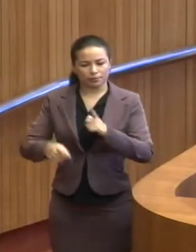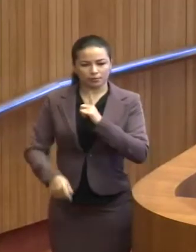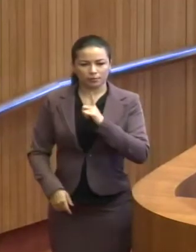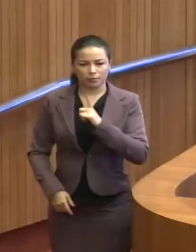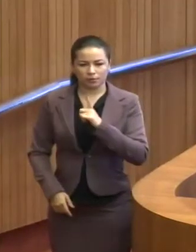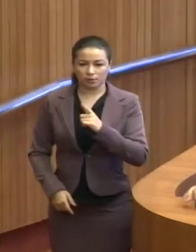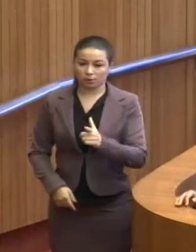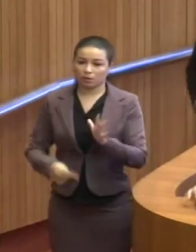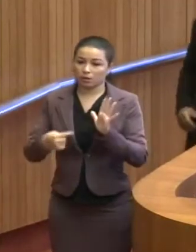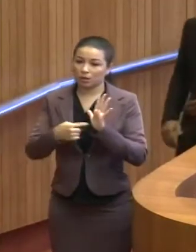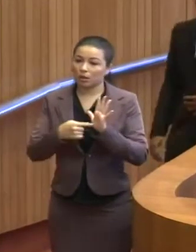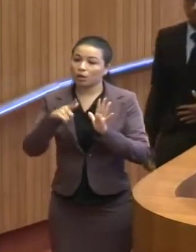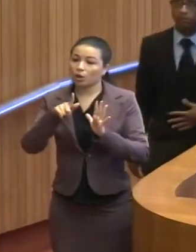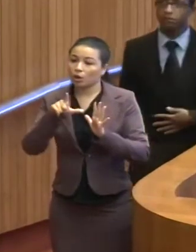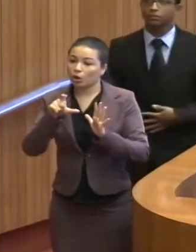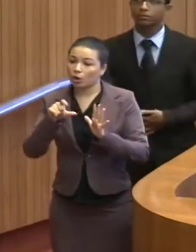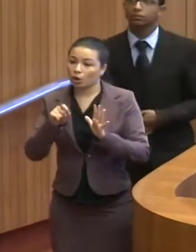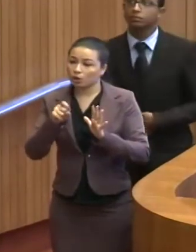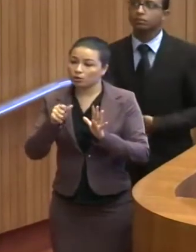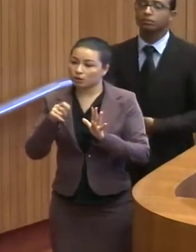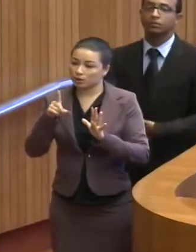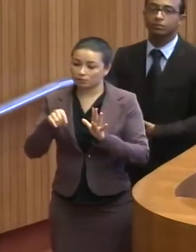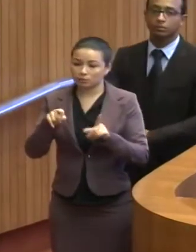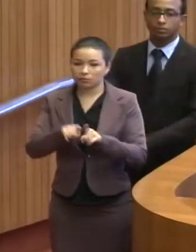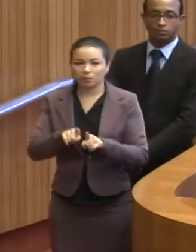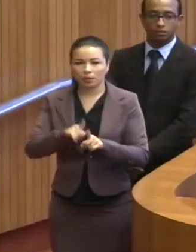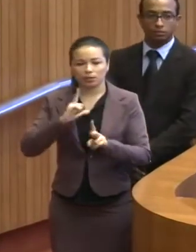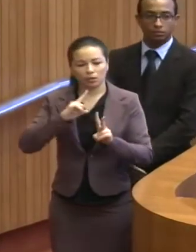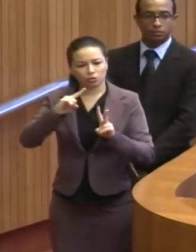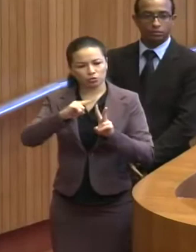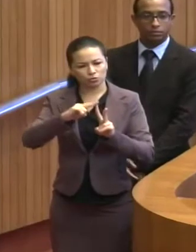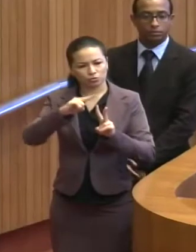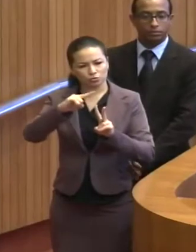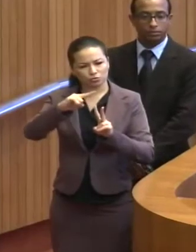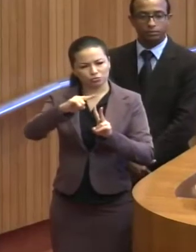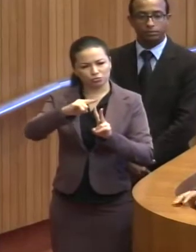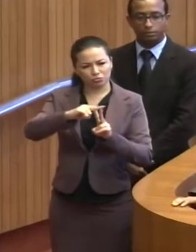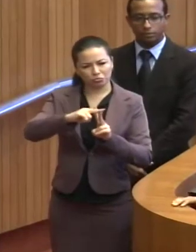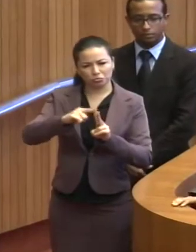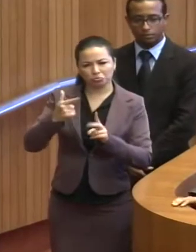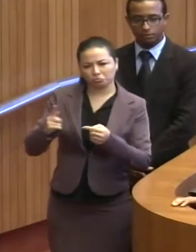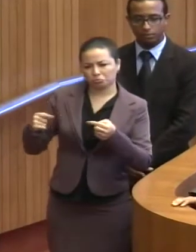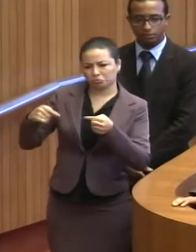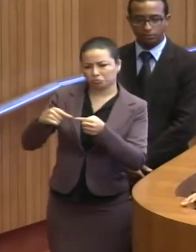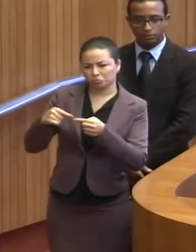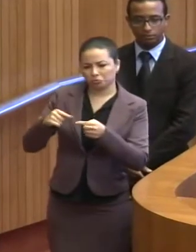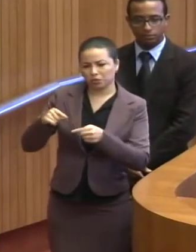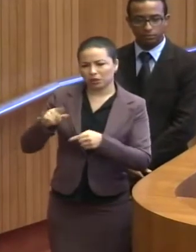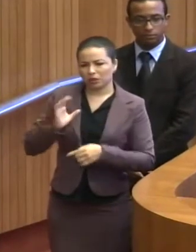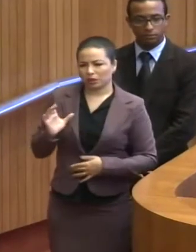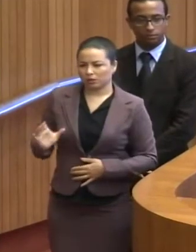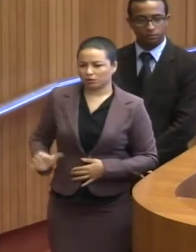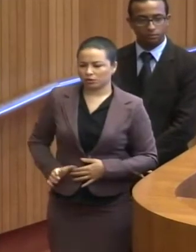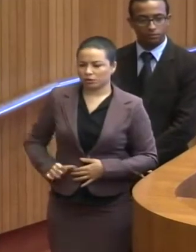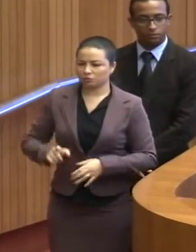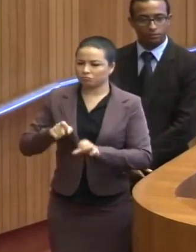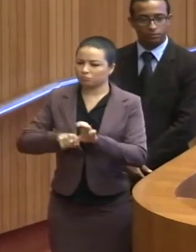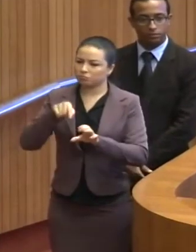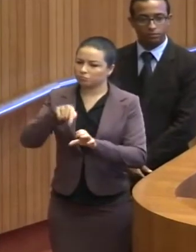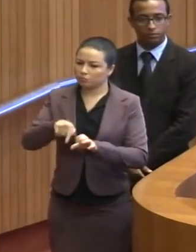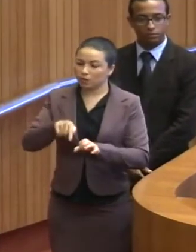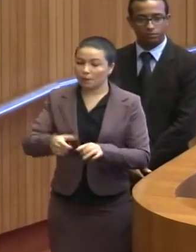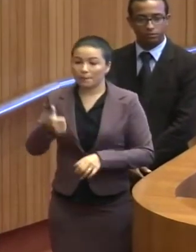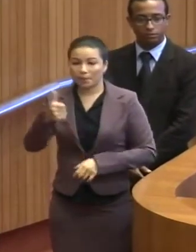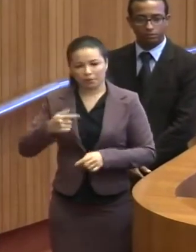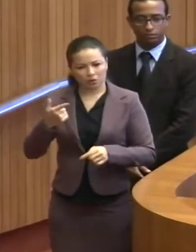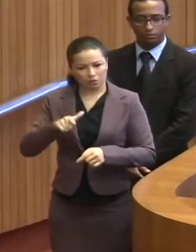ser glosada. Contudo, há duas inconsistências na caracterização desse débito. A primeira